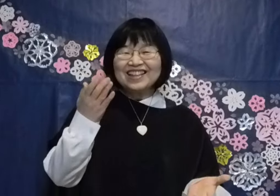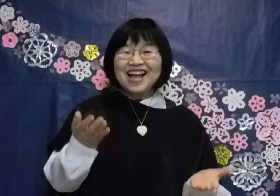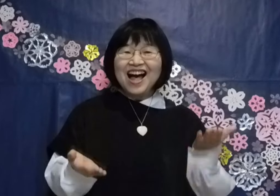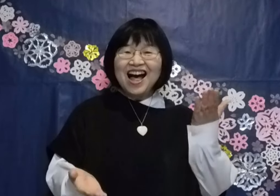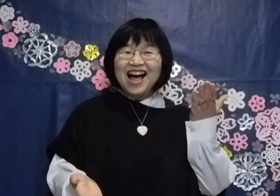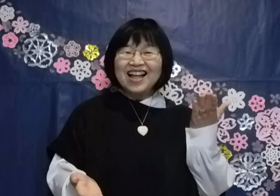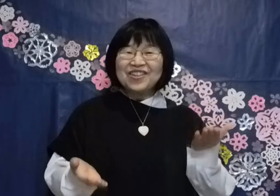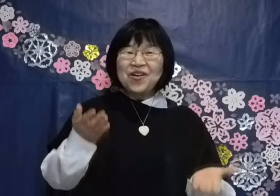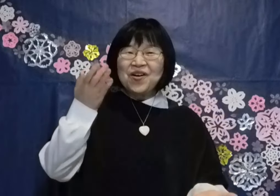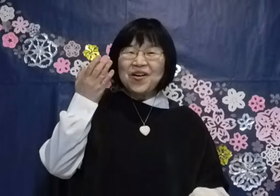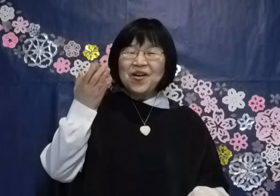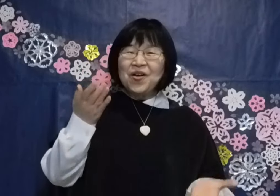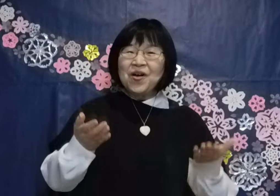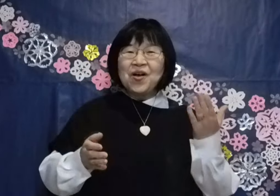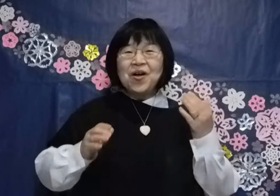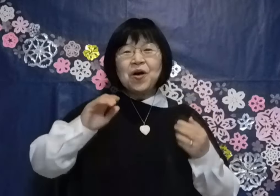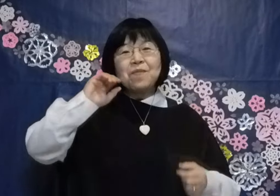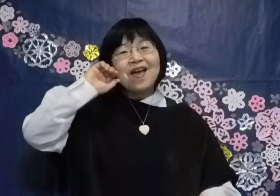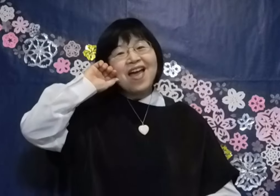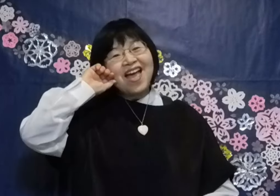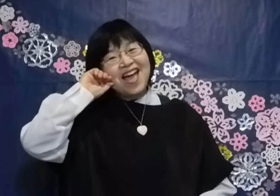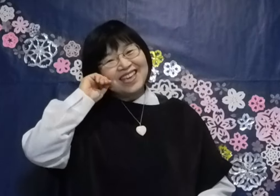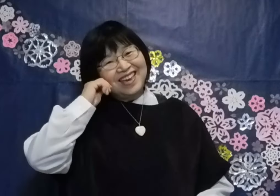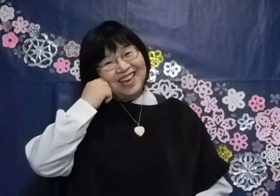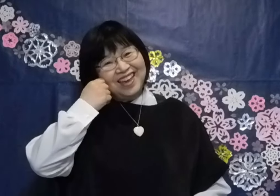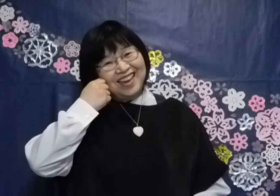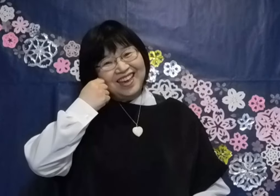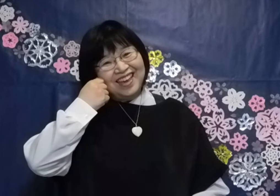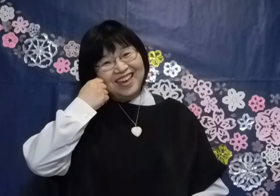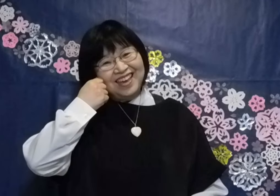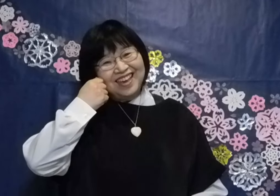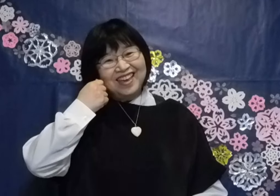例うべき、